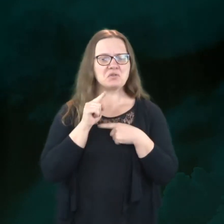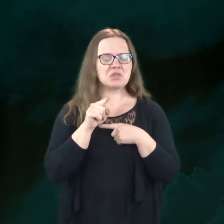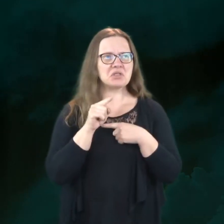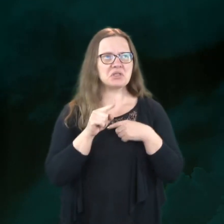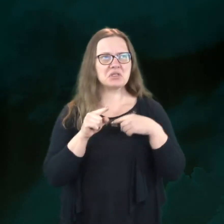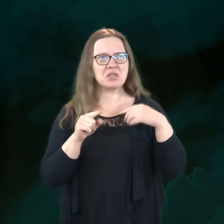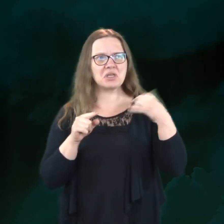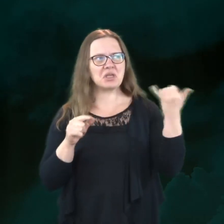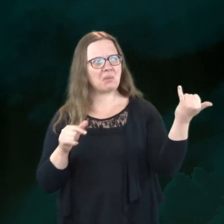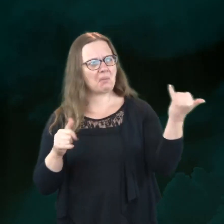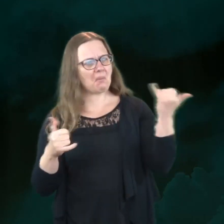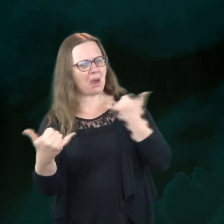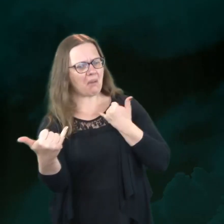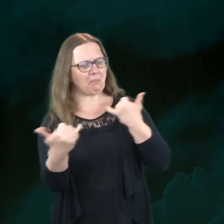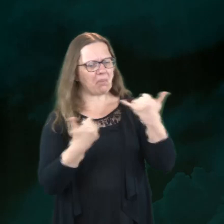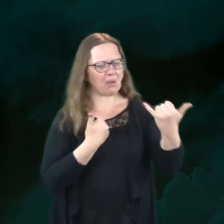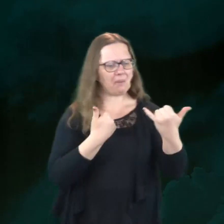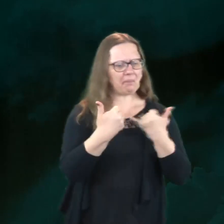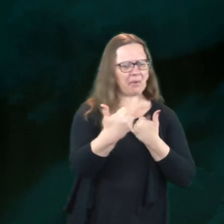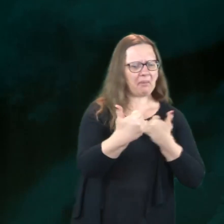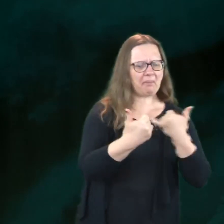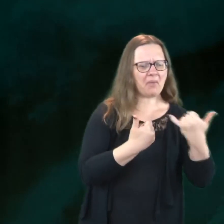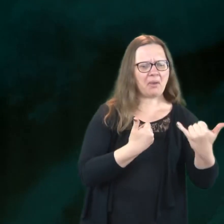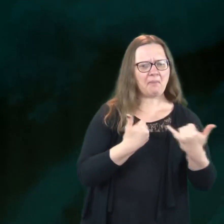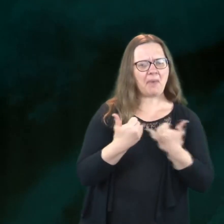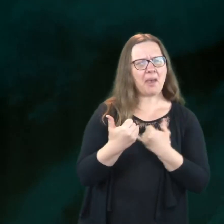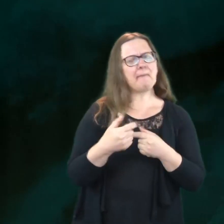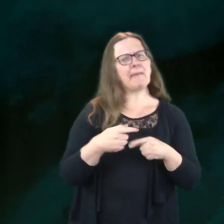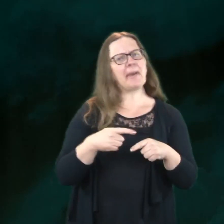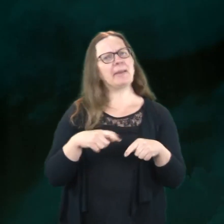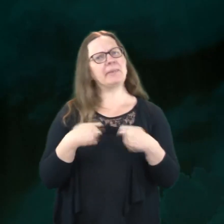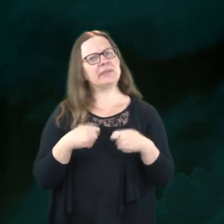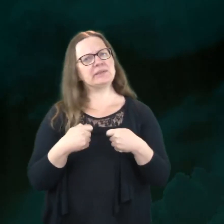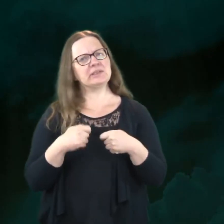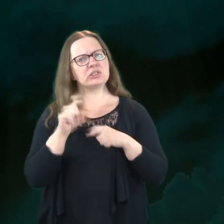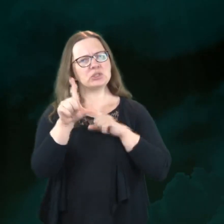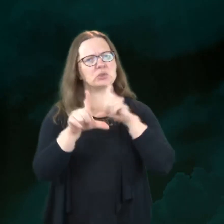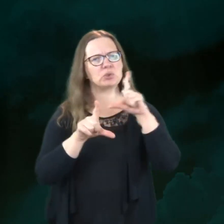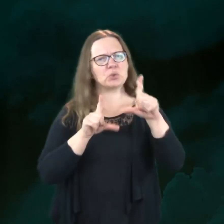sua mente e você precisa saber reter o que é bom.